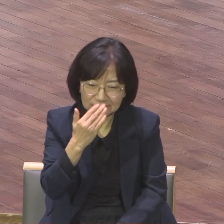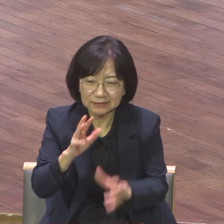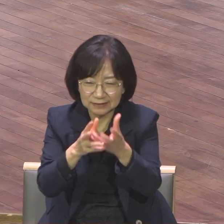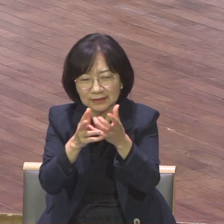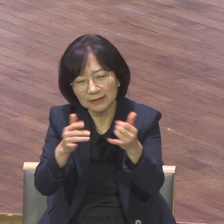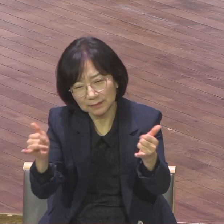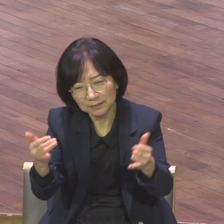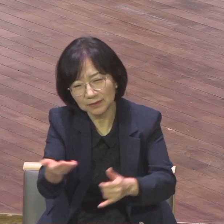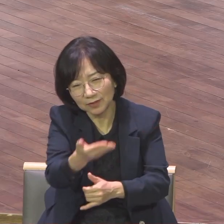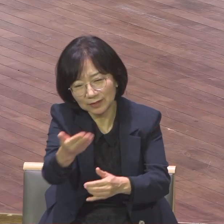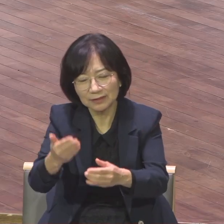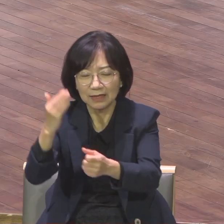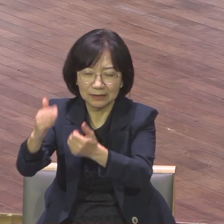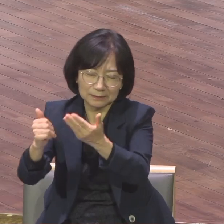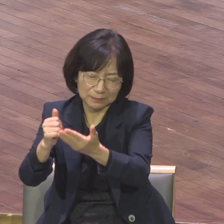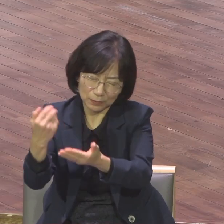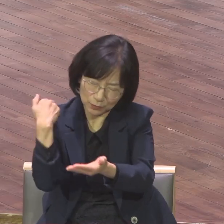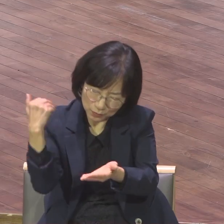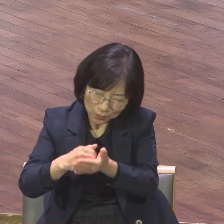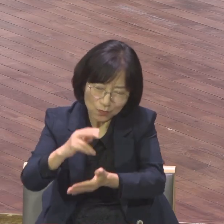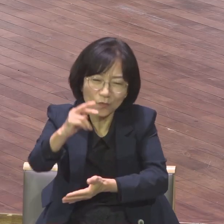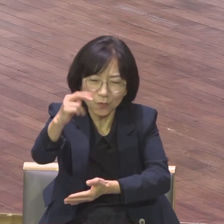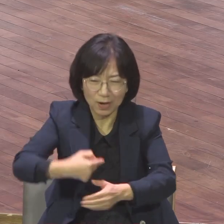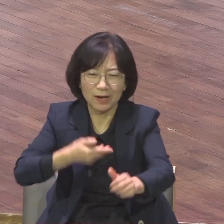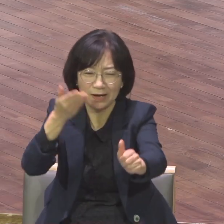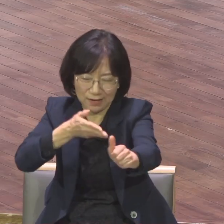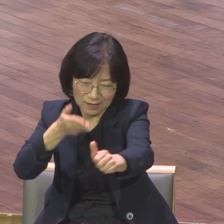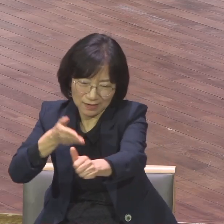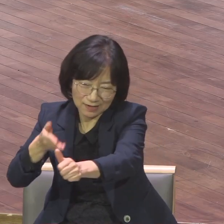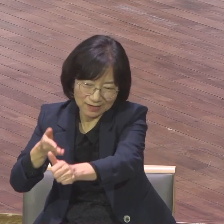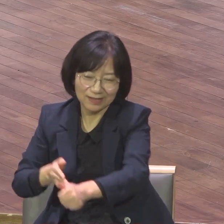지금 강조하는 메시지.